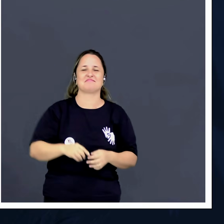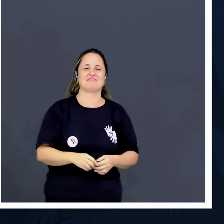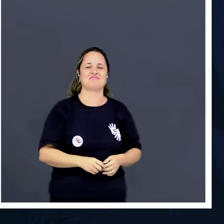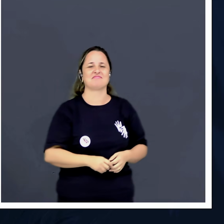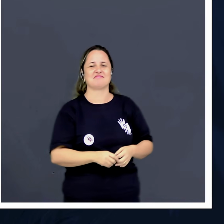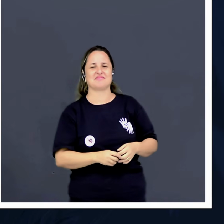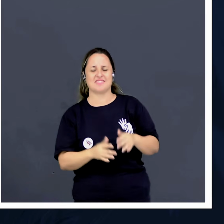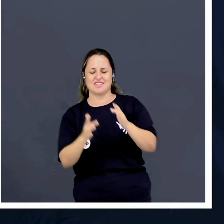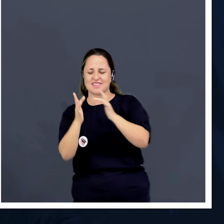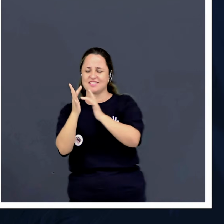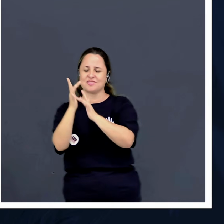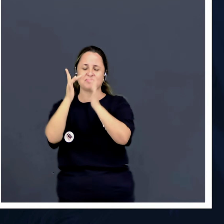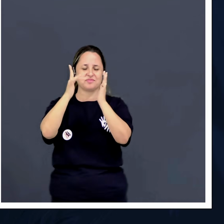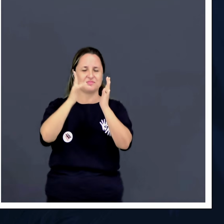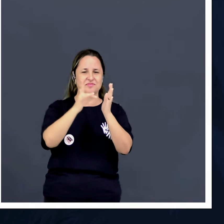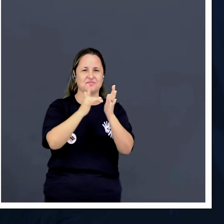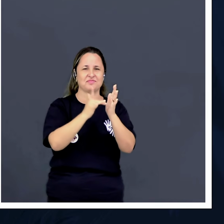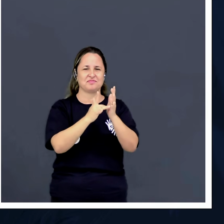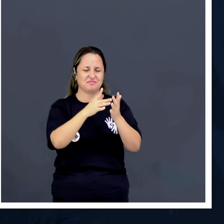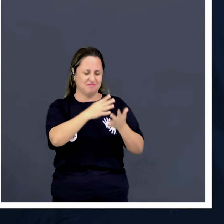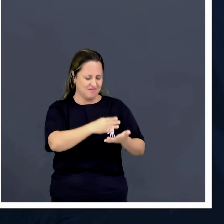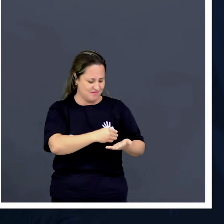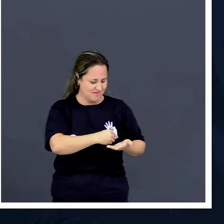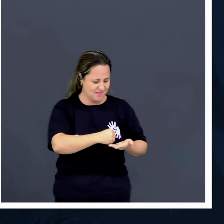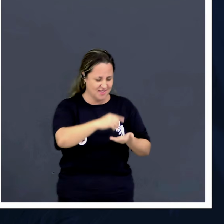Filho de Davi,